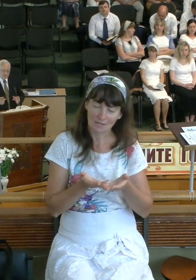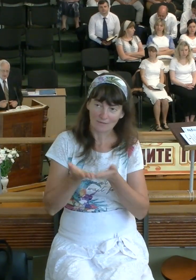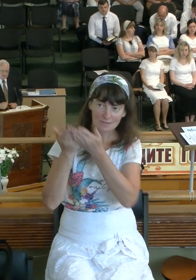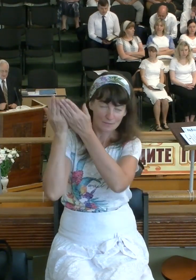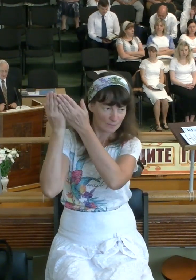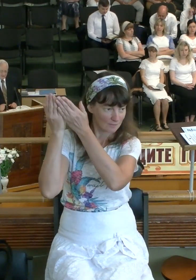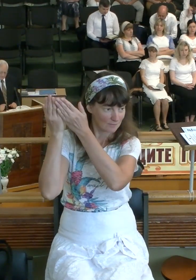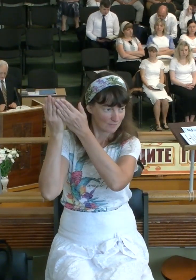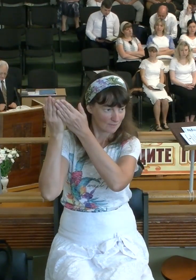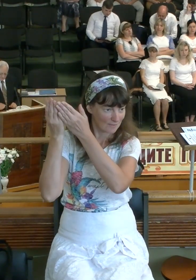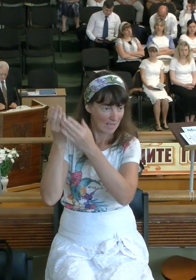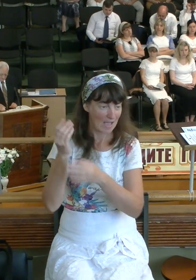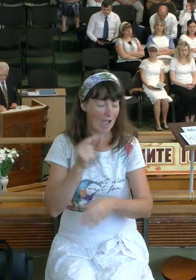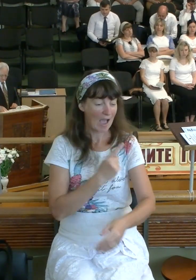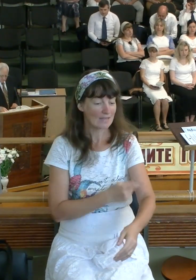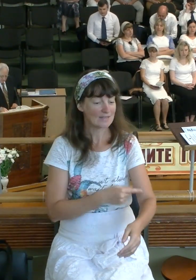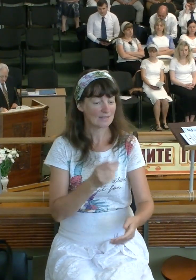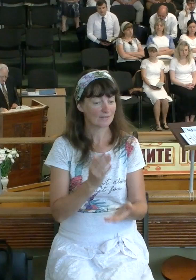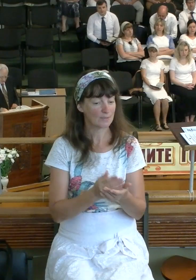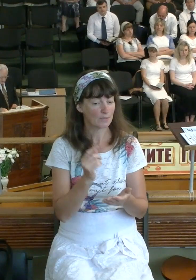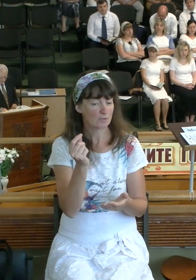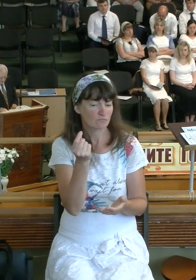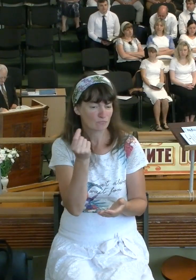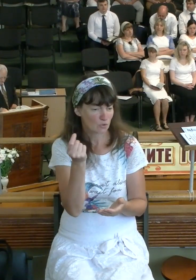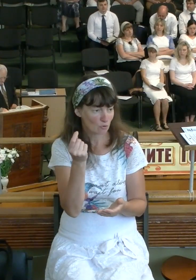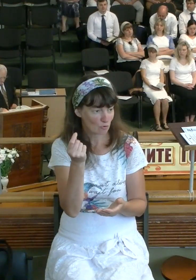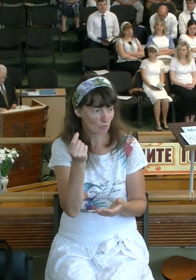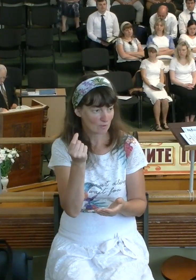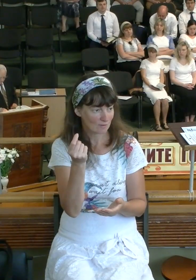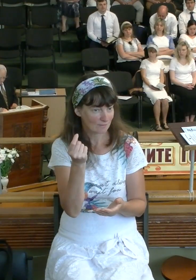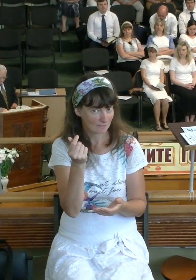немного имеешь силы, друзья дорогие.